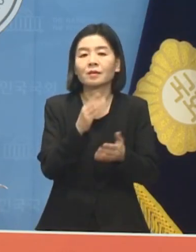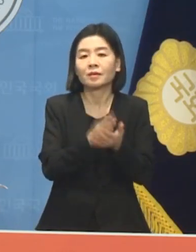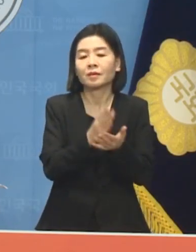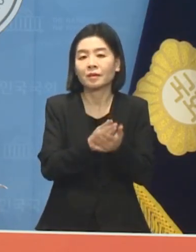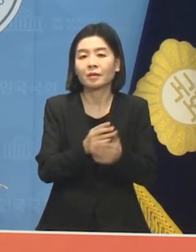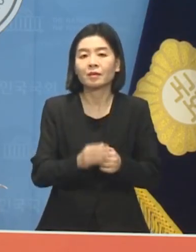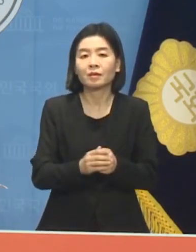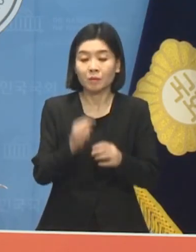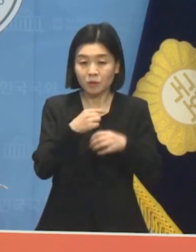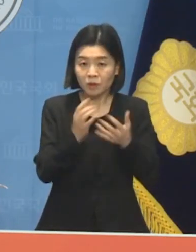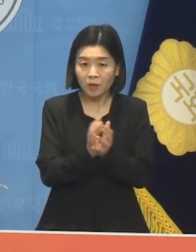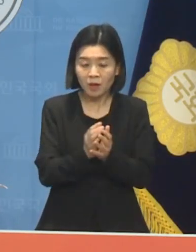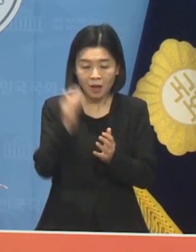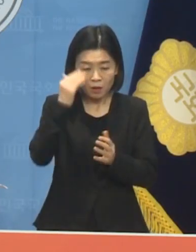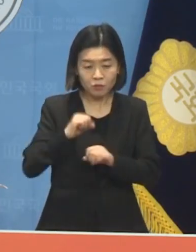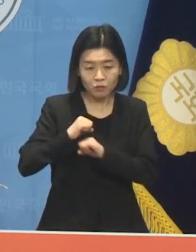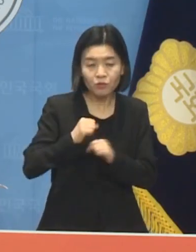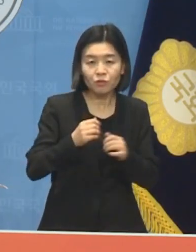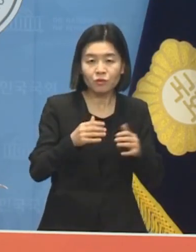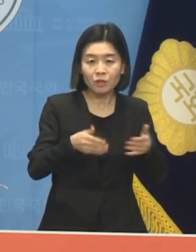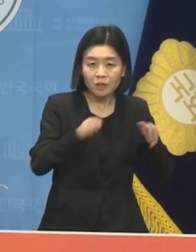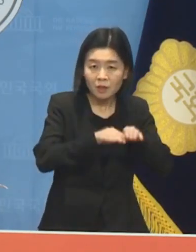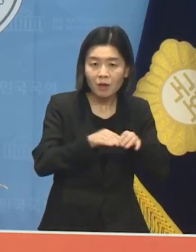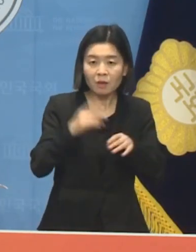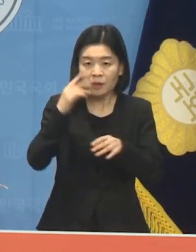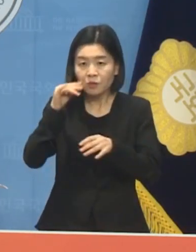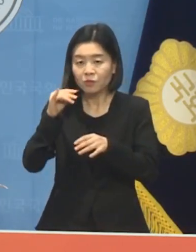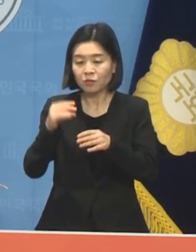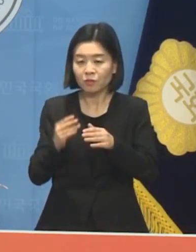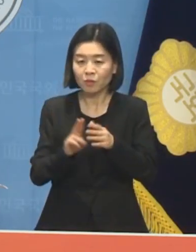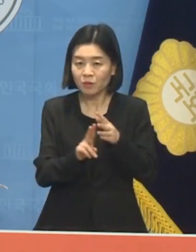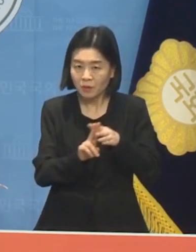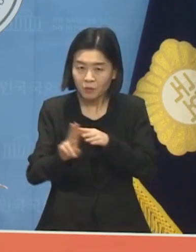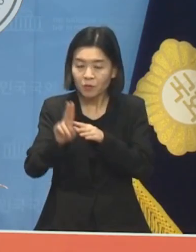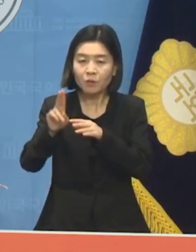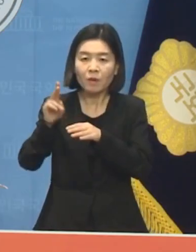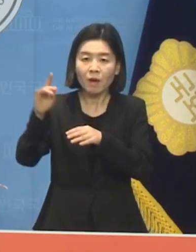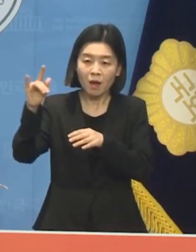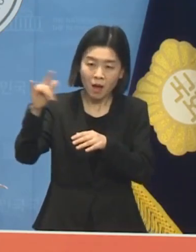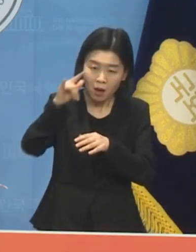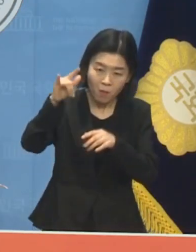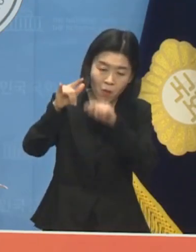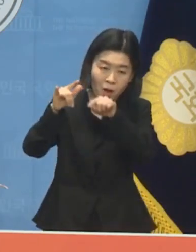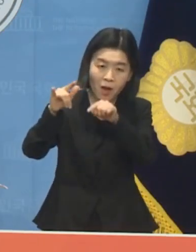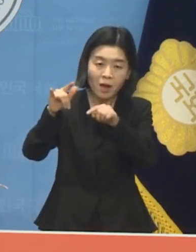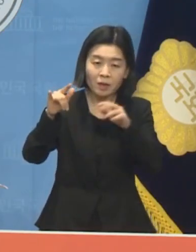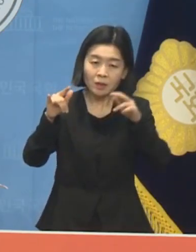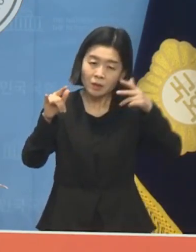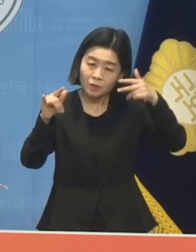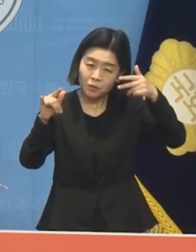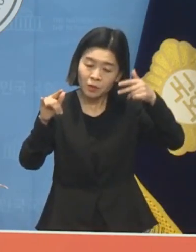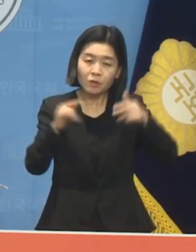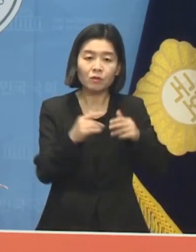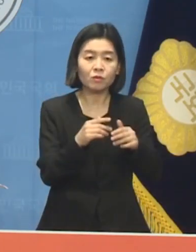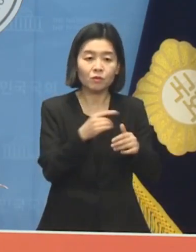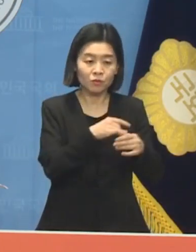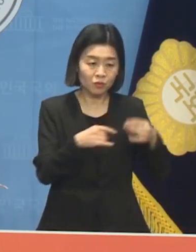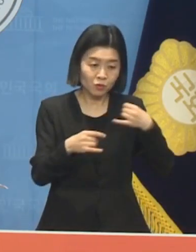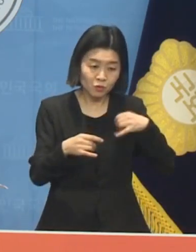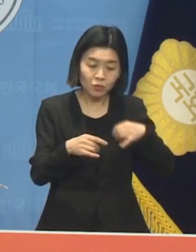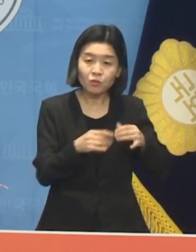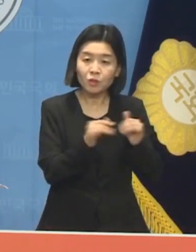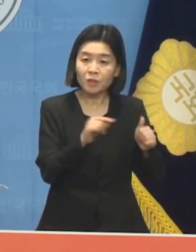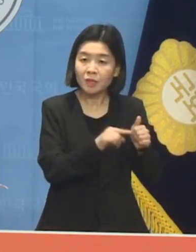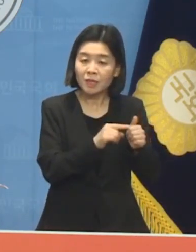우리나라의 군사시설과 미군의 잠수함 및 항공모함, 국정원 주변을 촬영한 중국인을 간첩법으로 처벌하는 법